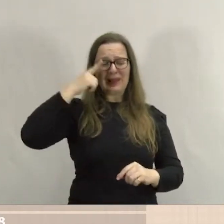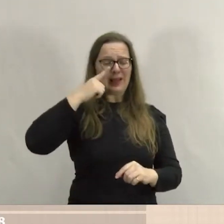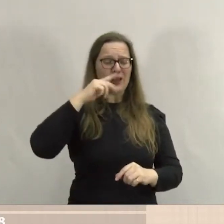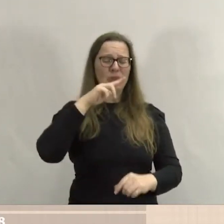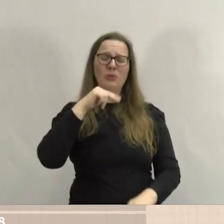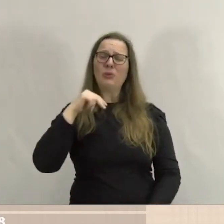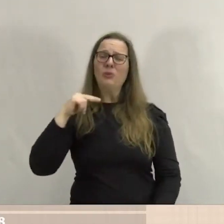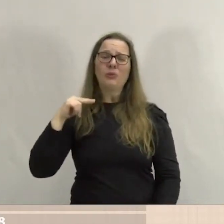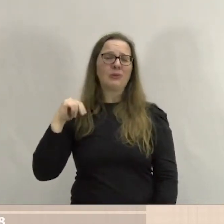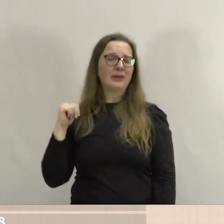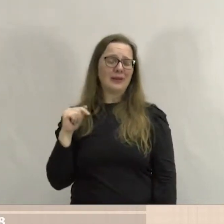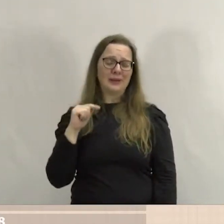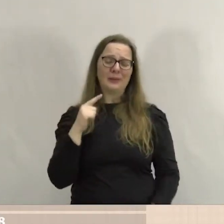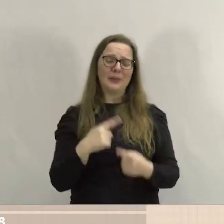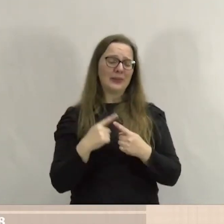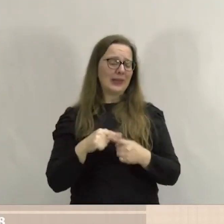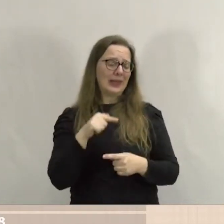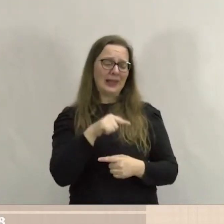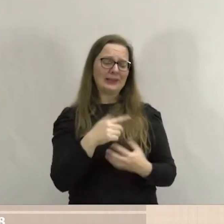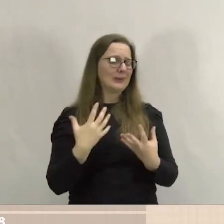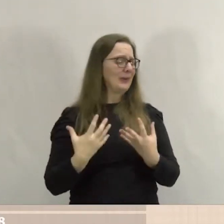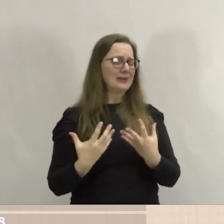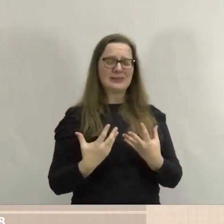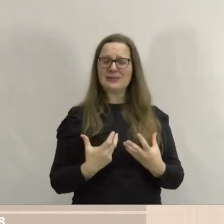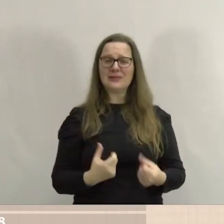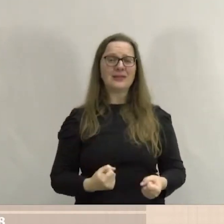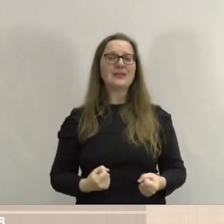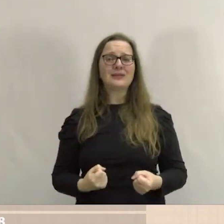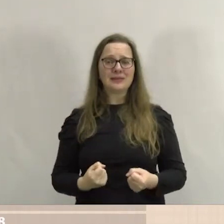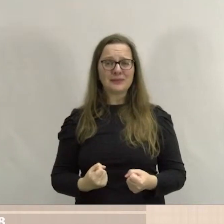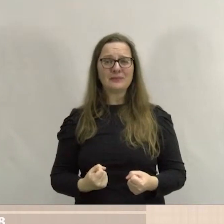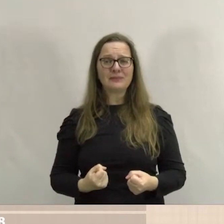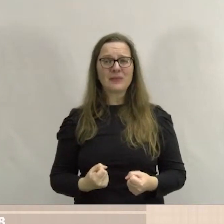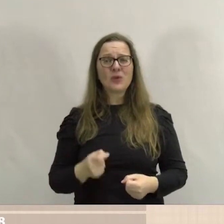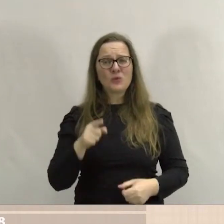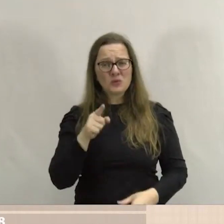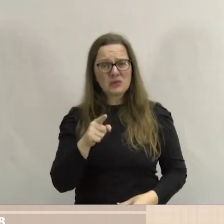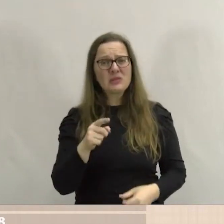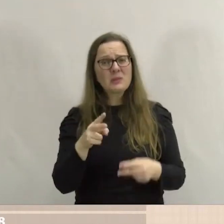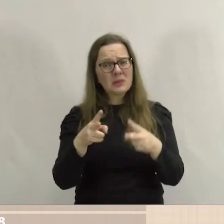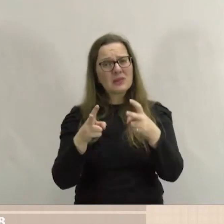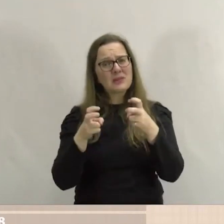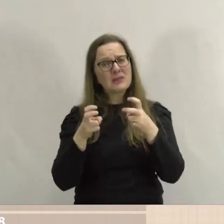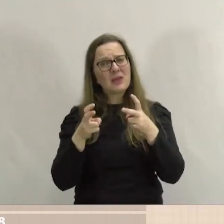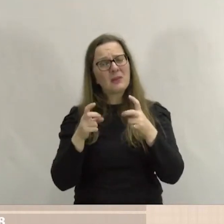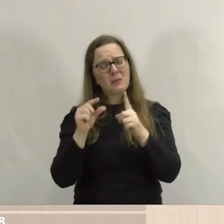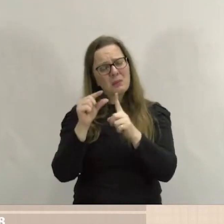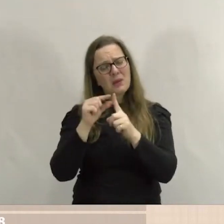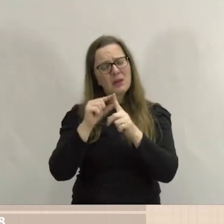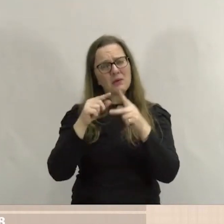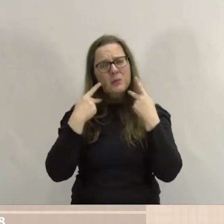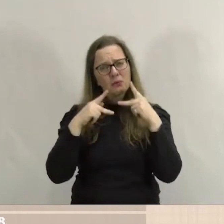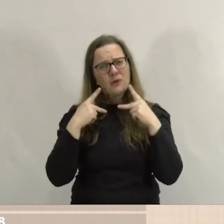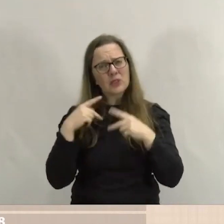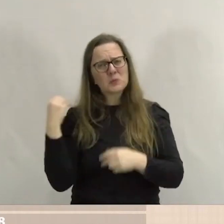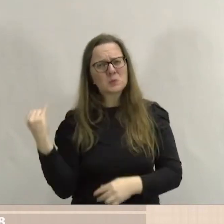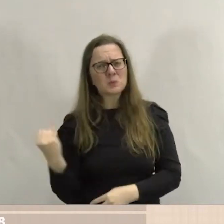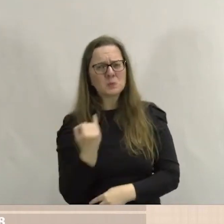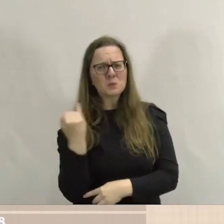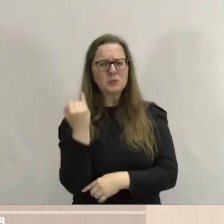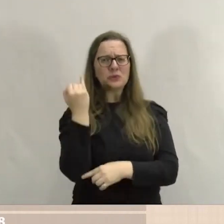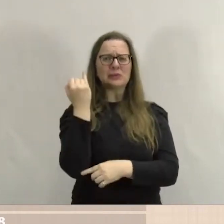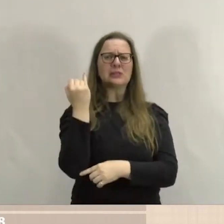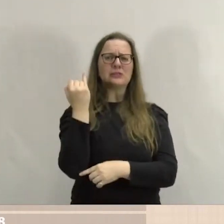Então, irmãos, olha como é importante a palavra profética que traz a revelação do Senhor. Se você não